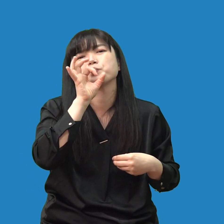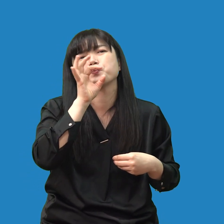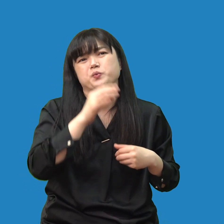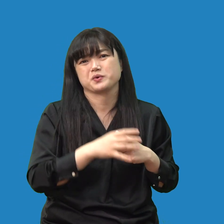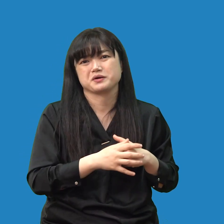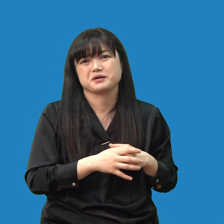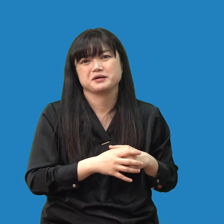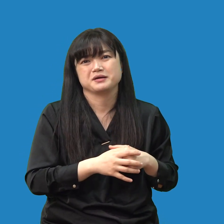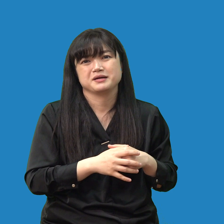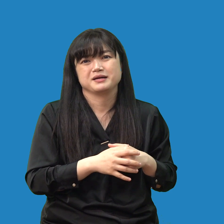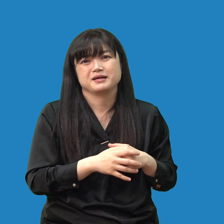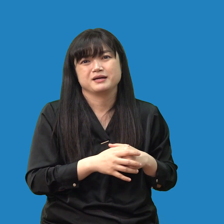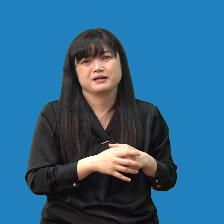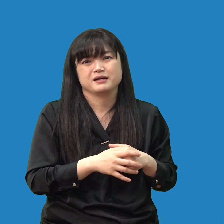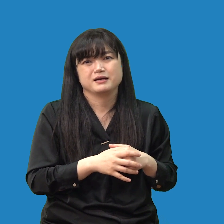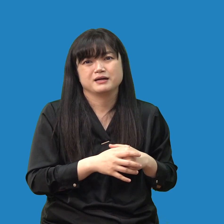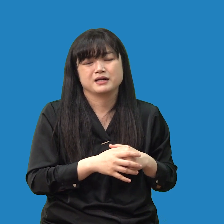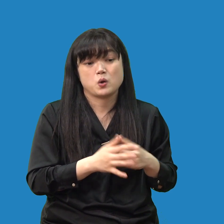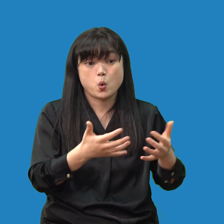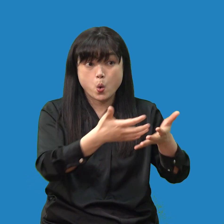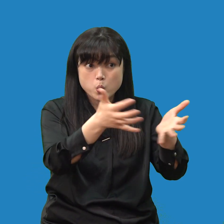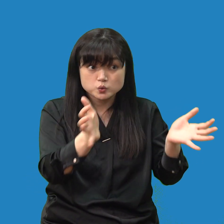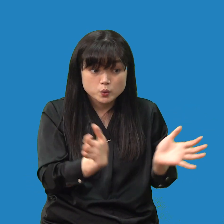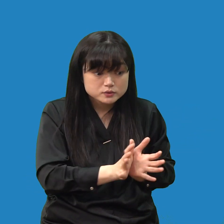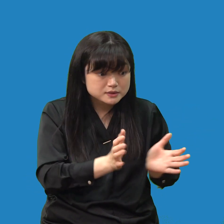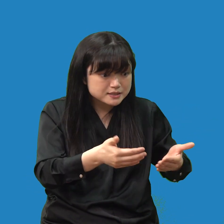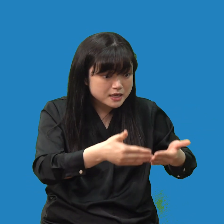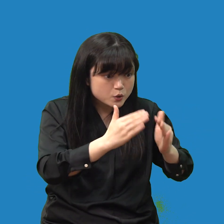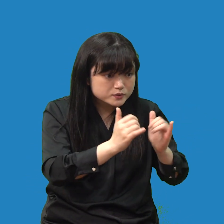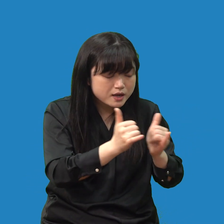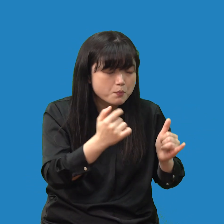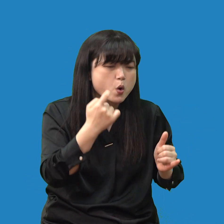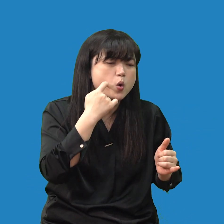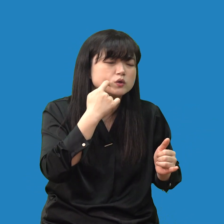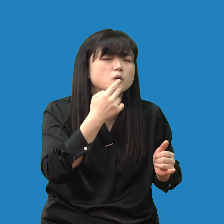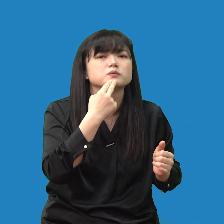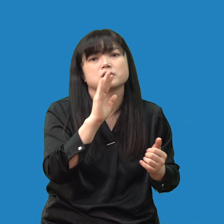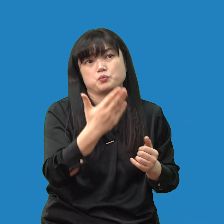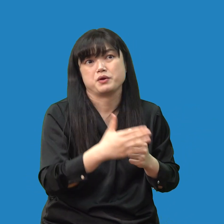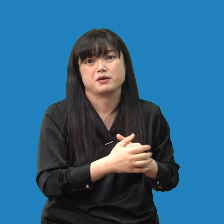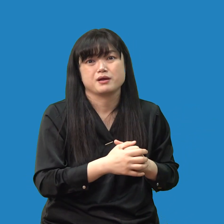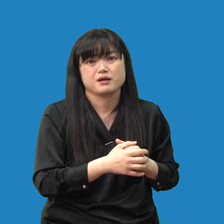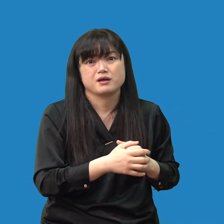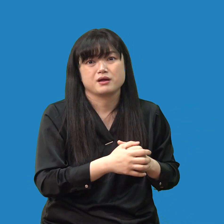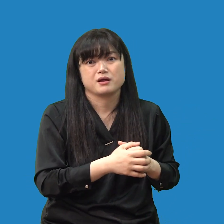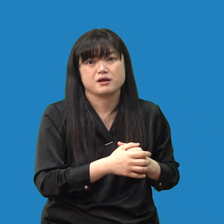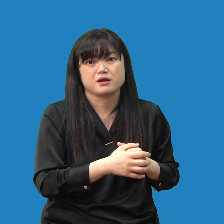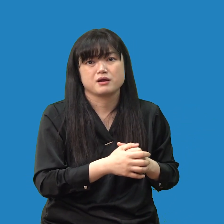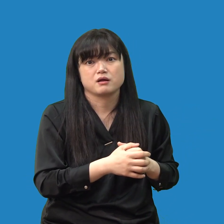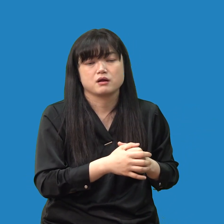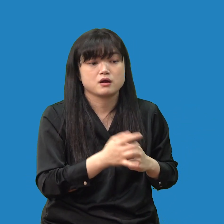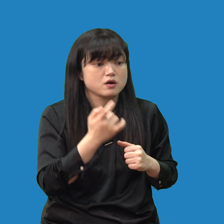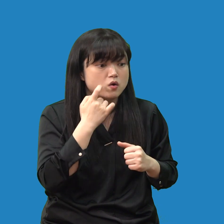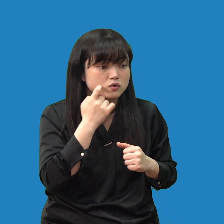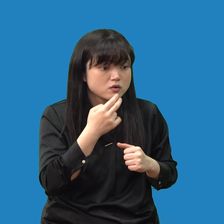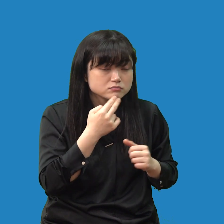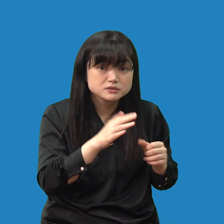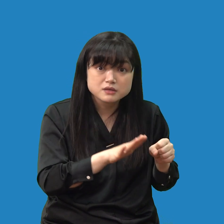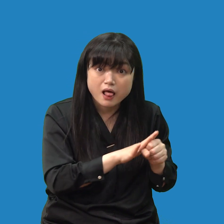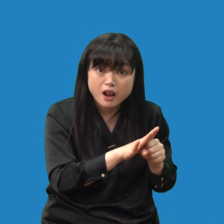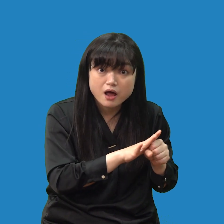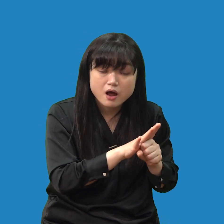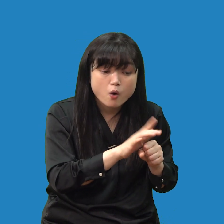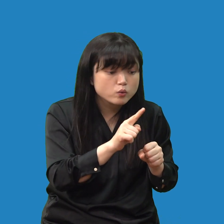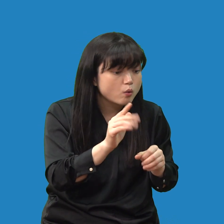그거 안 됩니다. 공동체를 세우는 사랑은 거짓 없는 사랑인데요. 그런데 그 거짓 없는